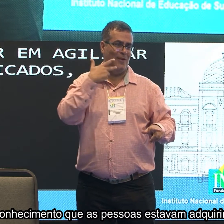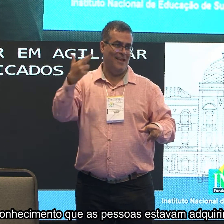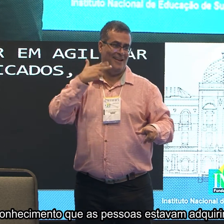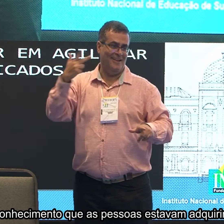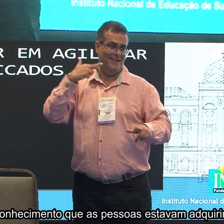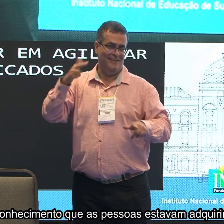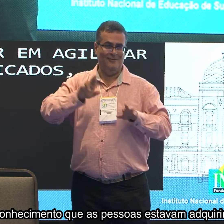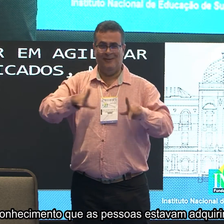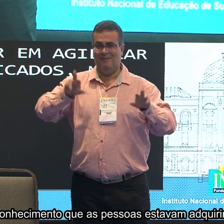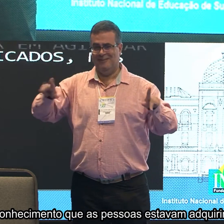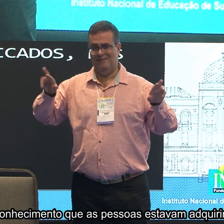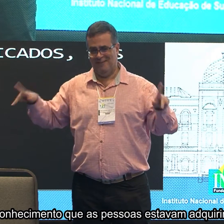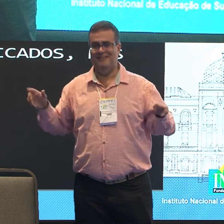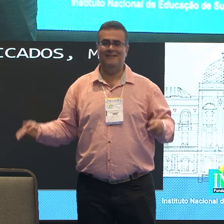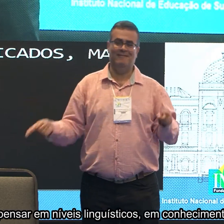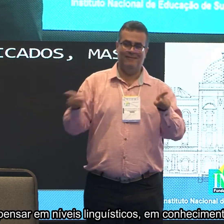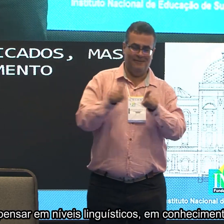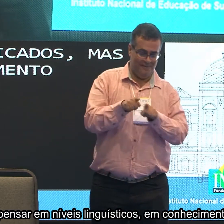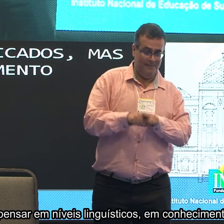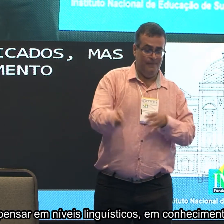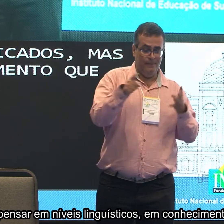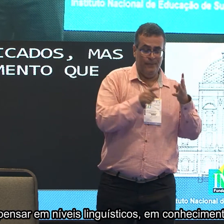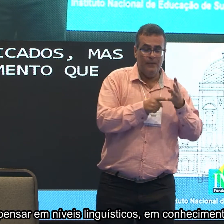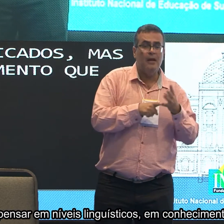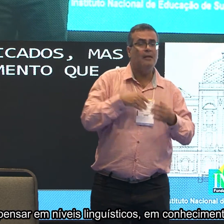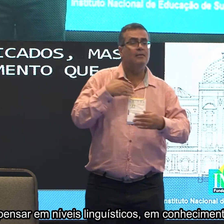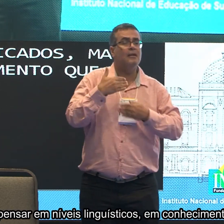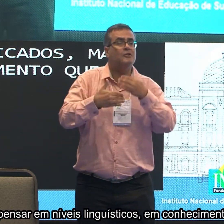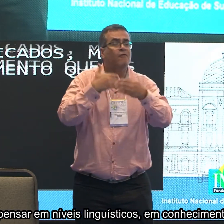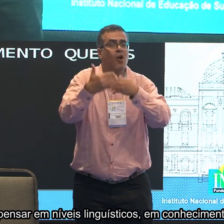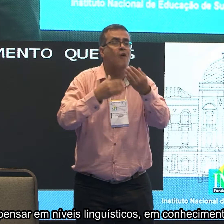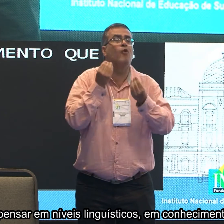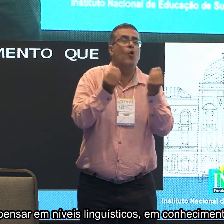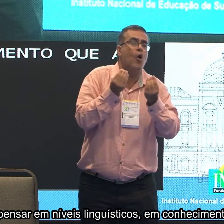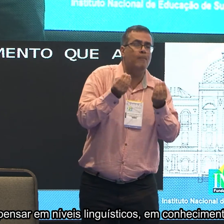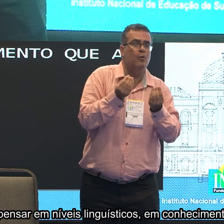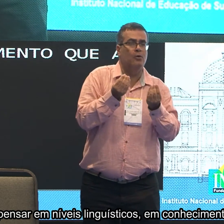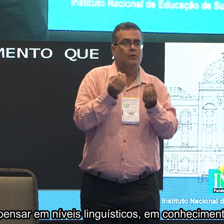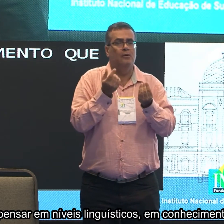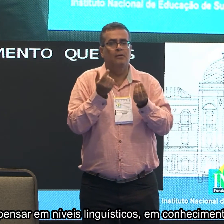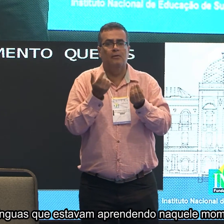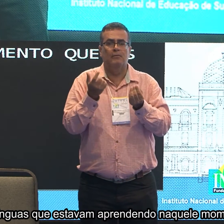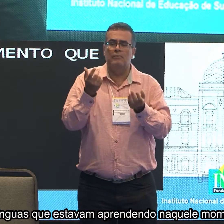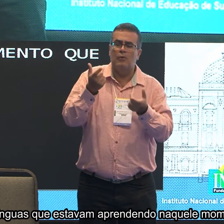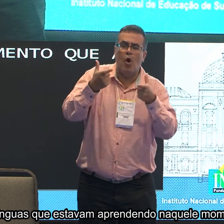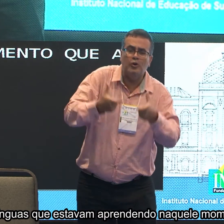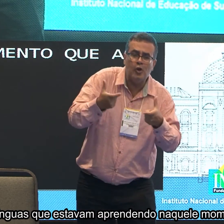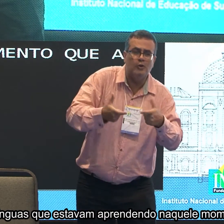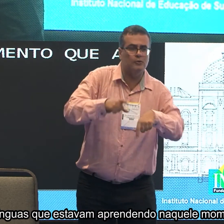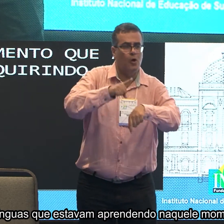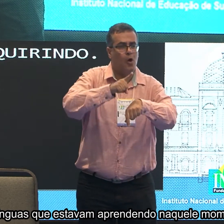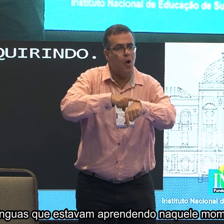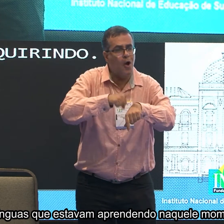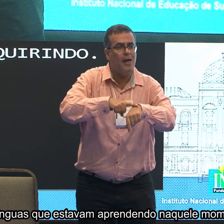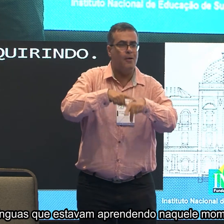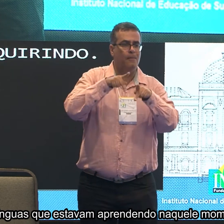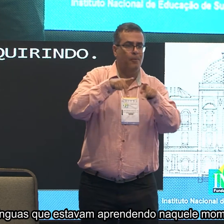estavam adquirindo. Pensar também em níveis linguísticos, em conhecimentos de línguas que estavam se aprendendo